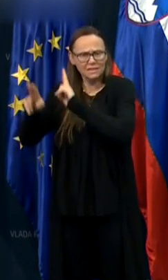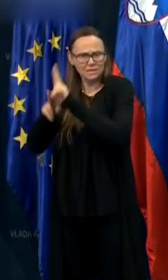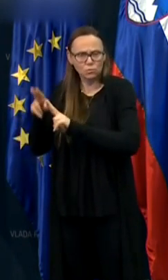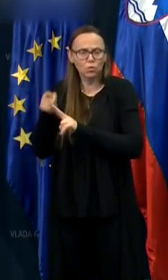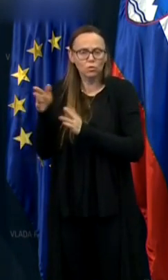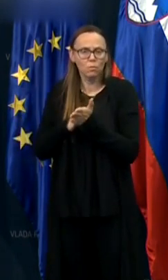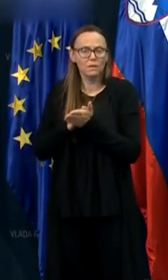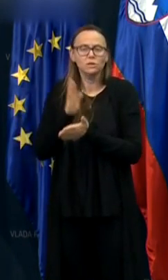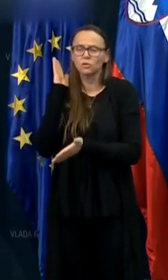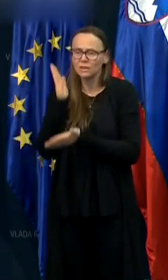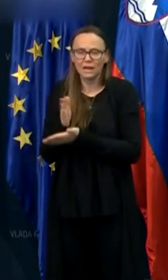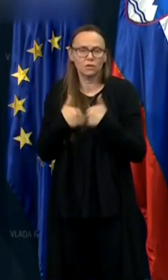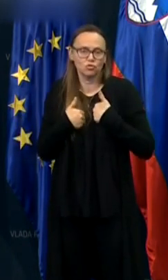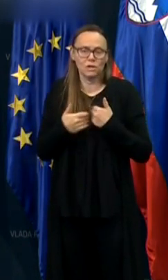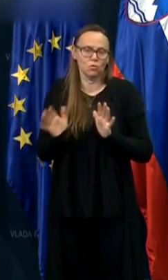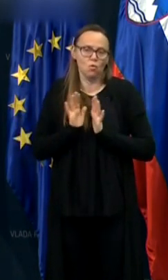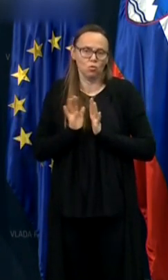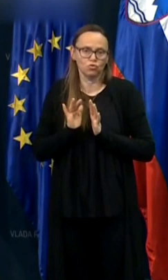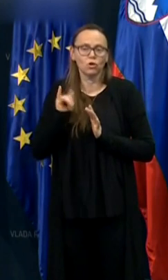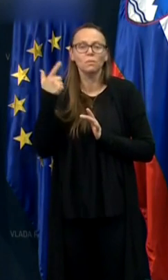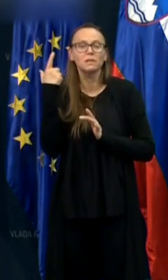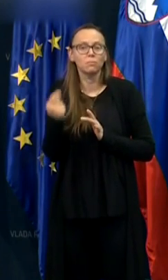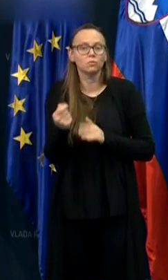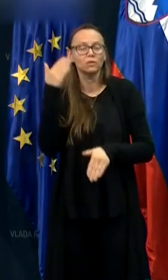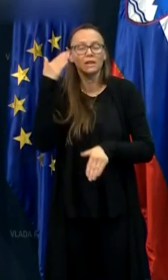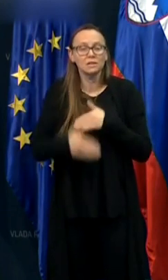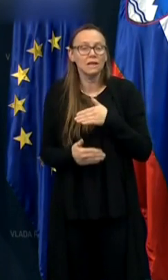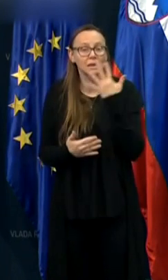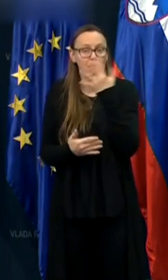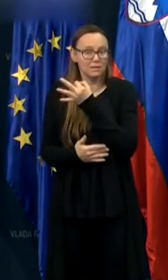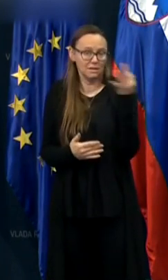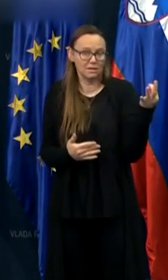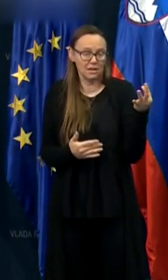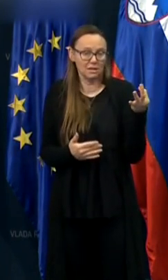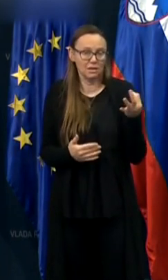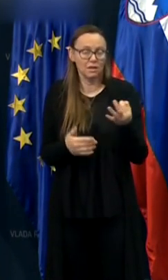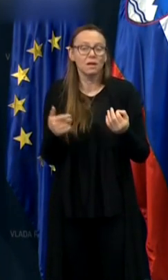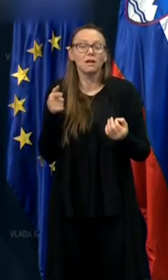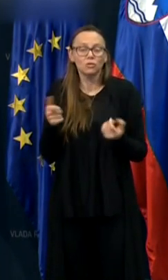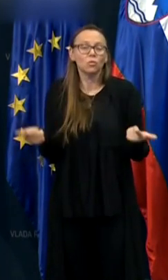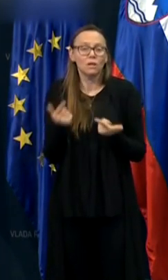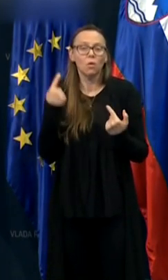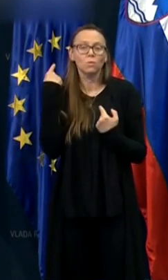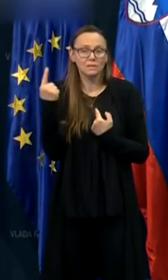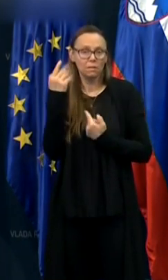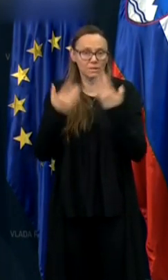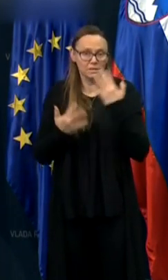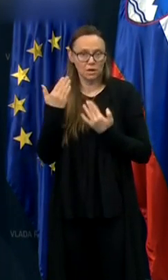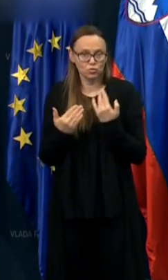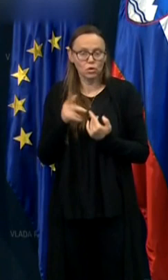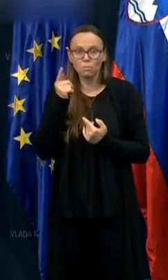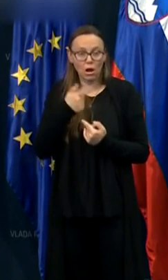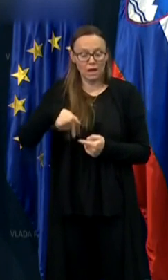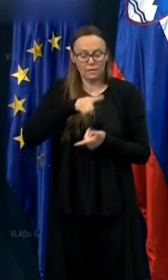so neposredno življenjsko ogroženi, pa se je podvojilo v zadnjih 5 dneh. Tako da si lahko nekako sami izračunamo, kaj